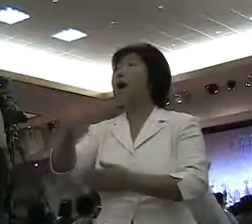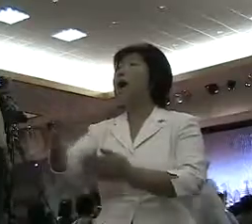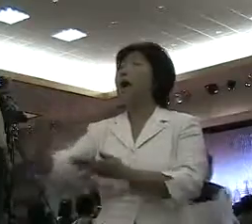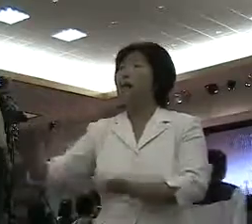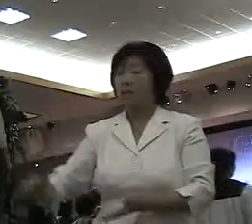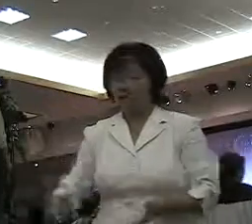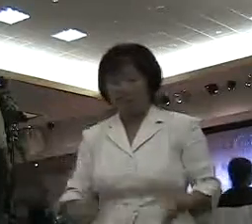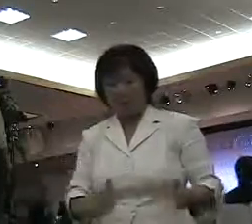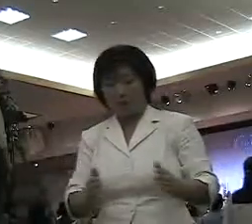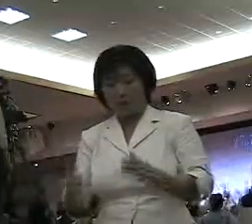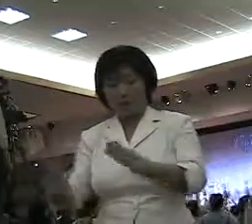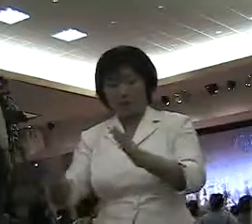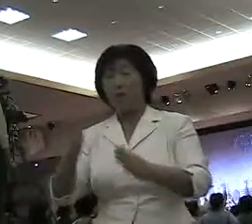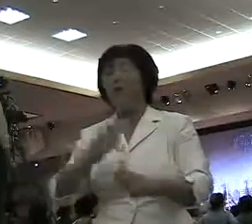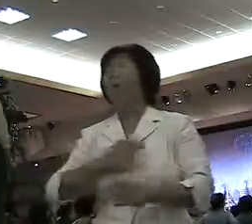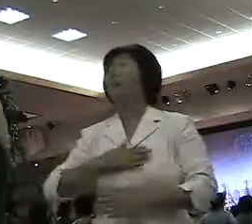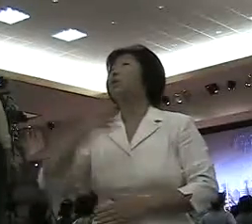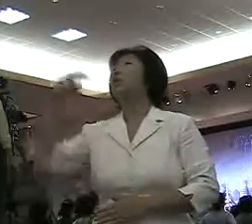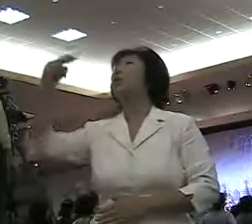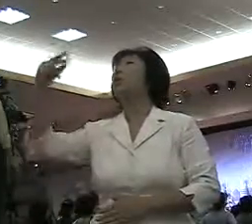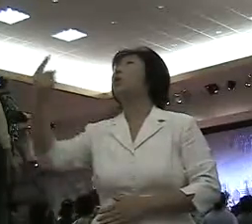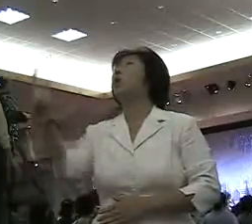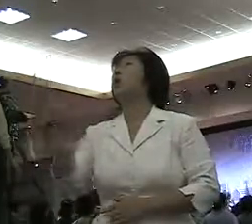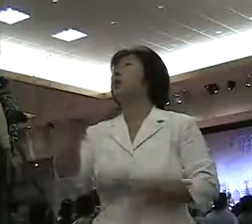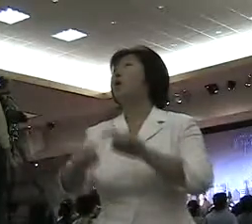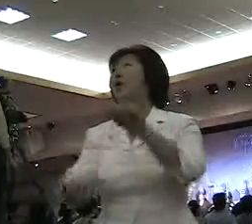주께서 가신